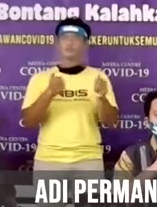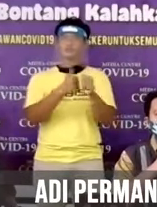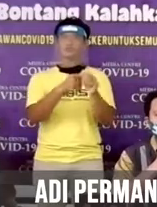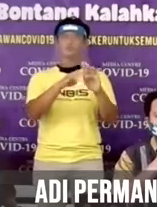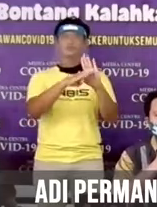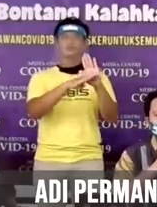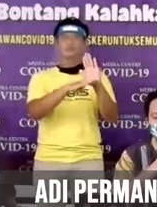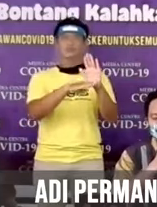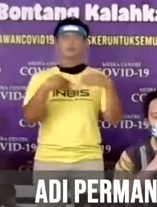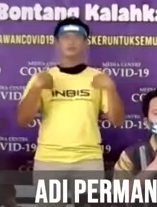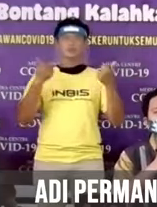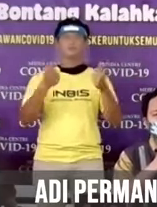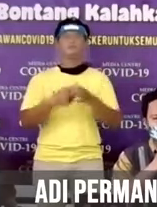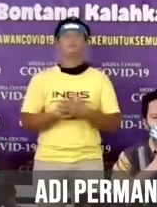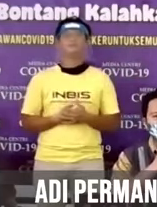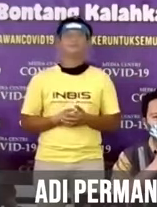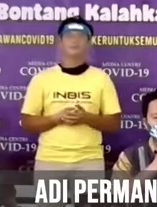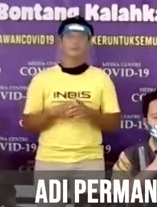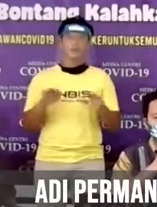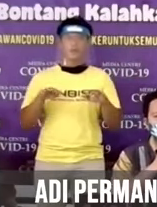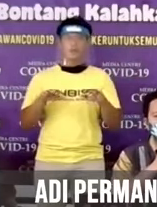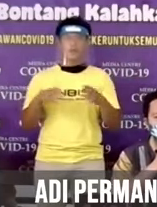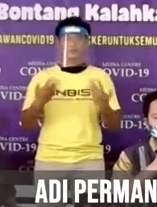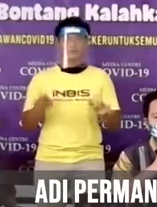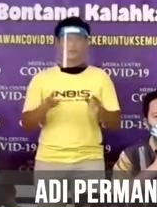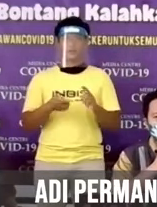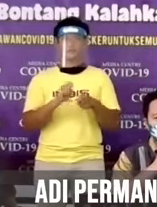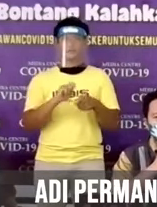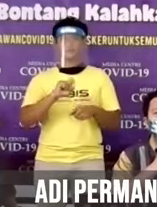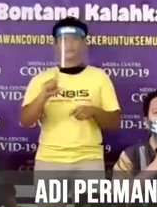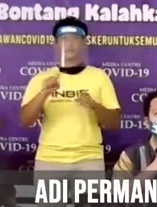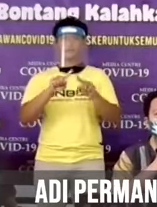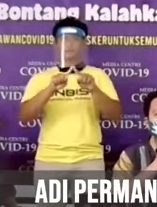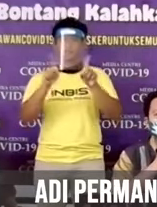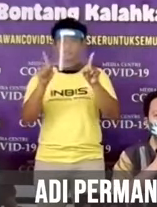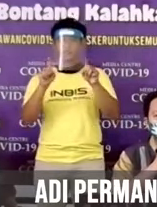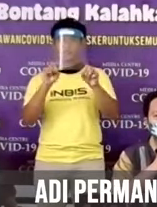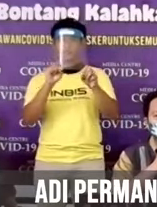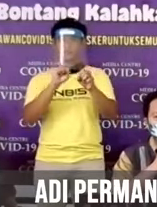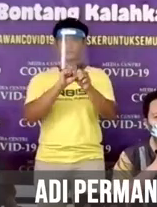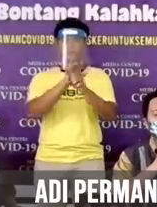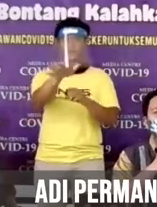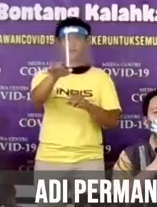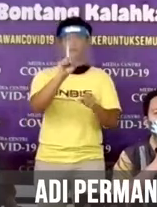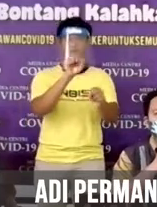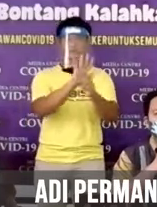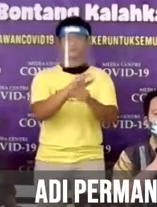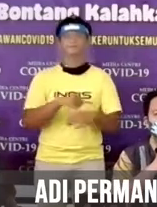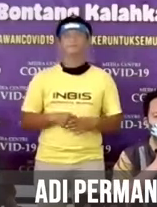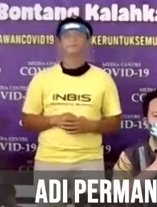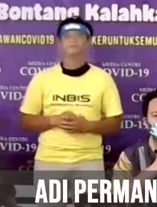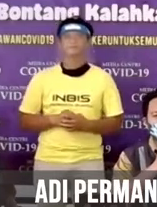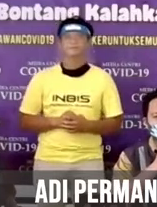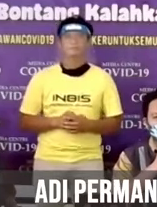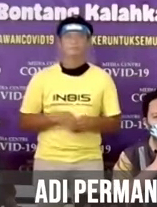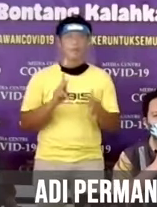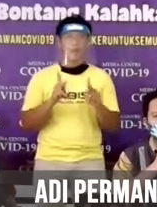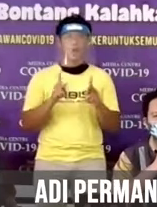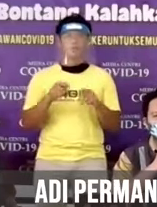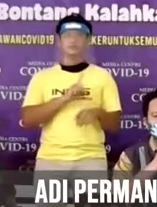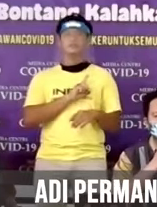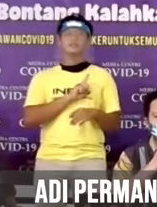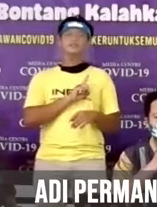bisa menuntaskan mata rantai penularan jika bukan kita siapa lagi jika bukan anda siapa lagi itu prinsipnya